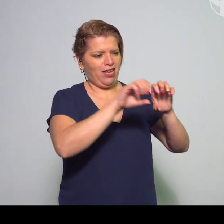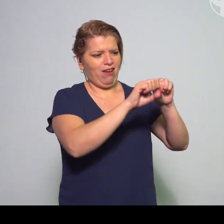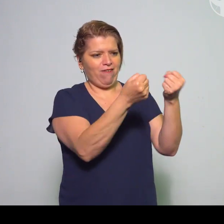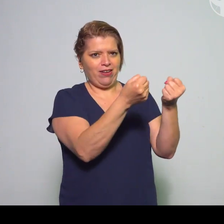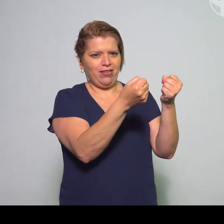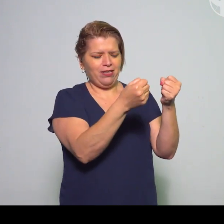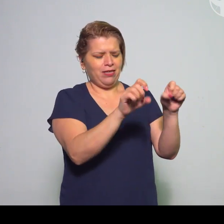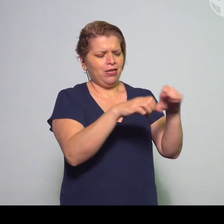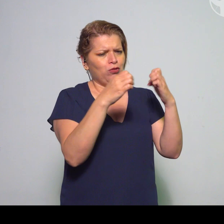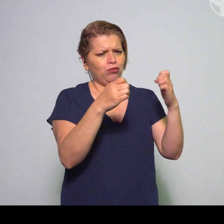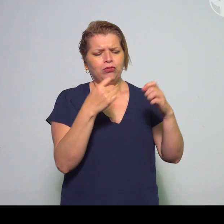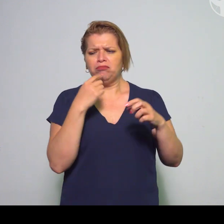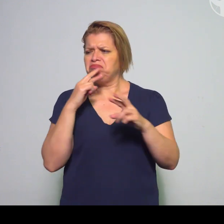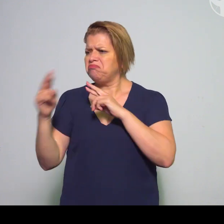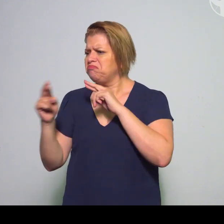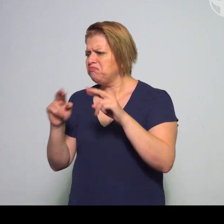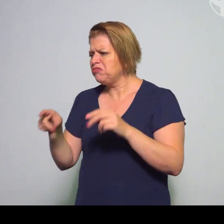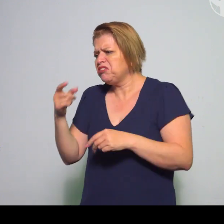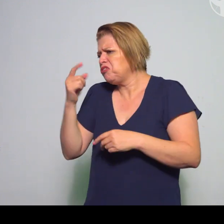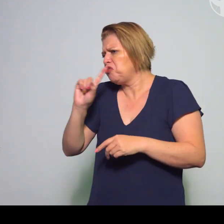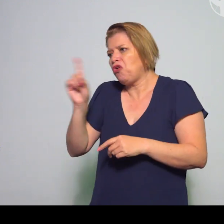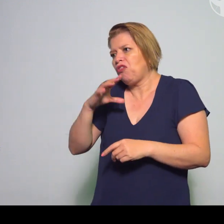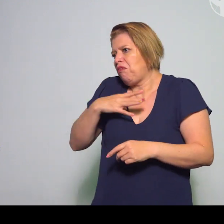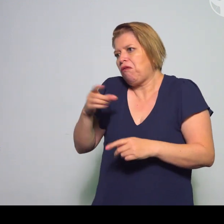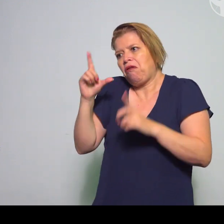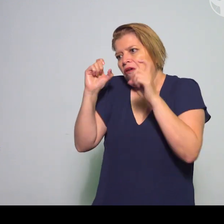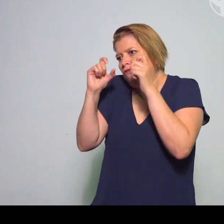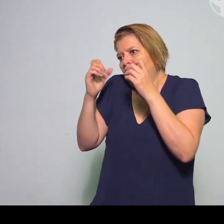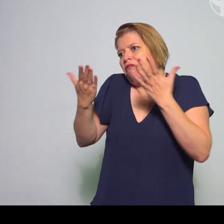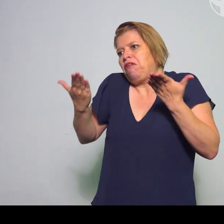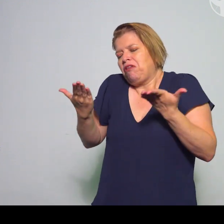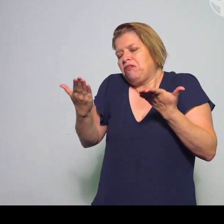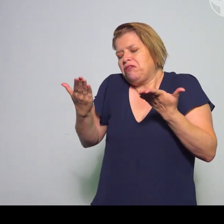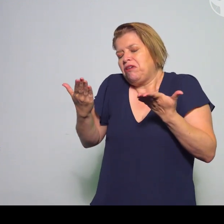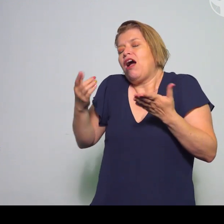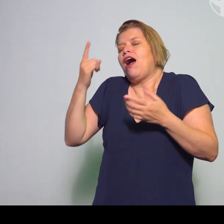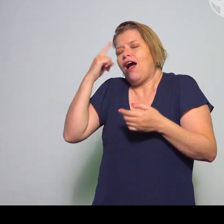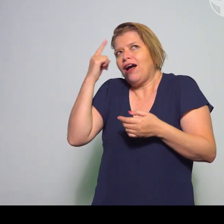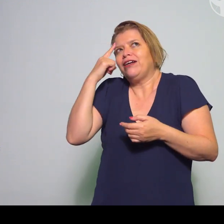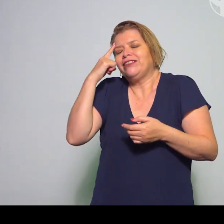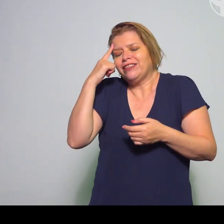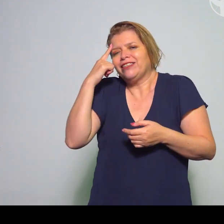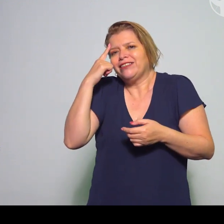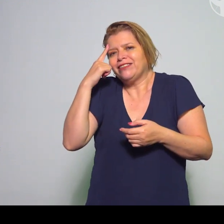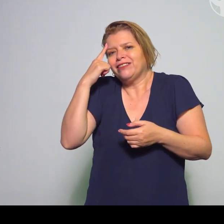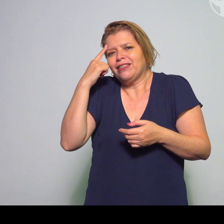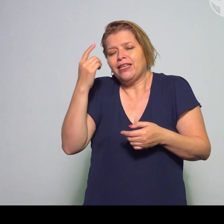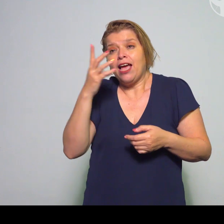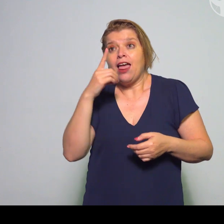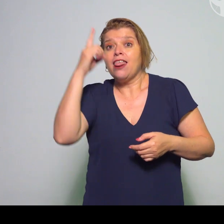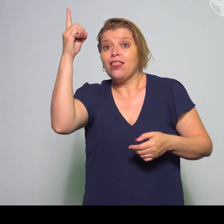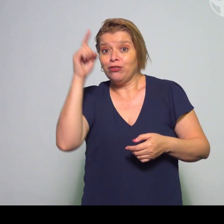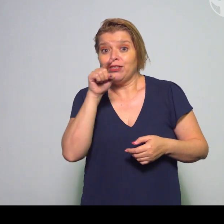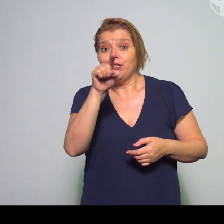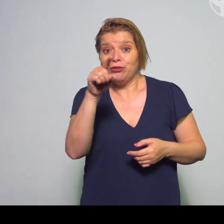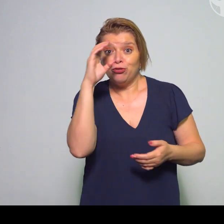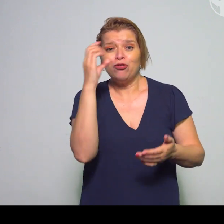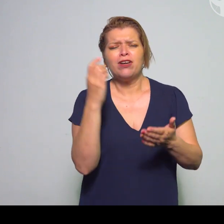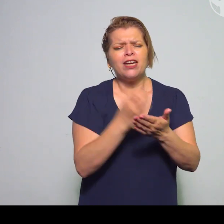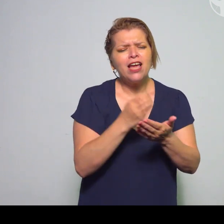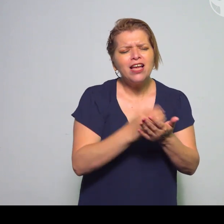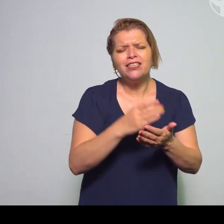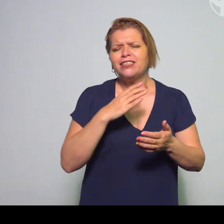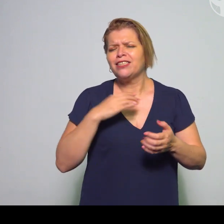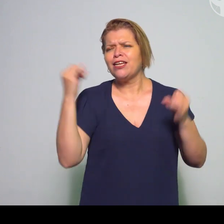dije, ¿y si no tengo la foto? Pero ¿sabes qué? El Dios en el que yo creo y el Dios en el que tú